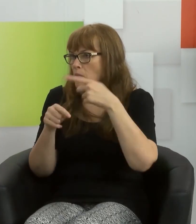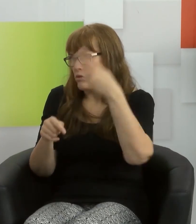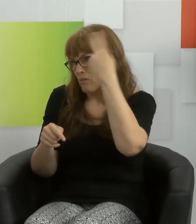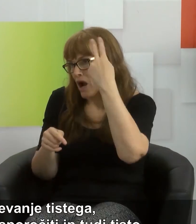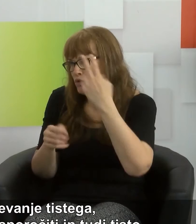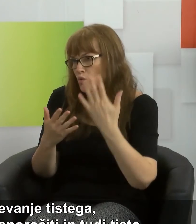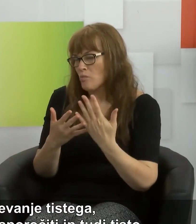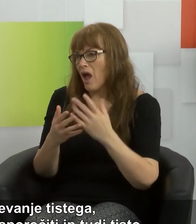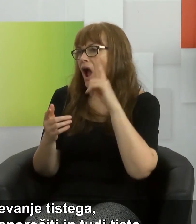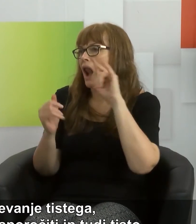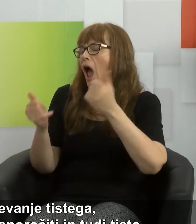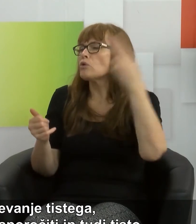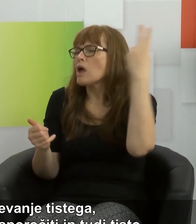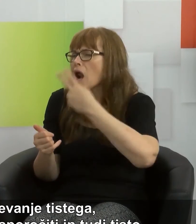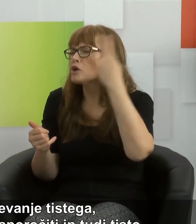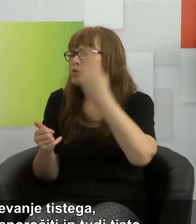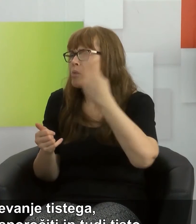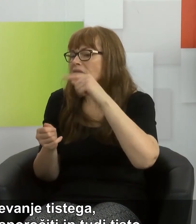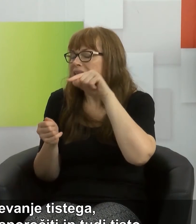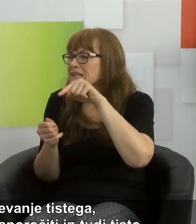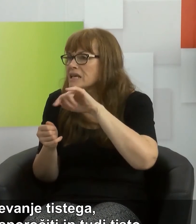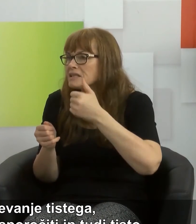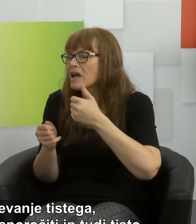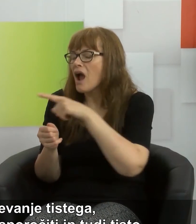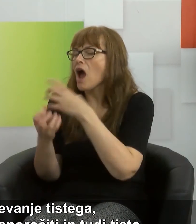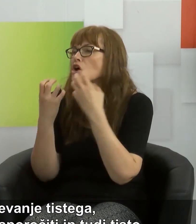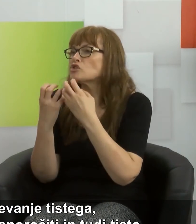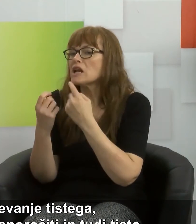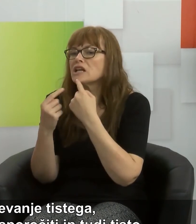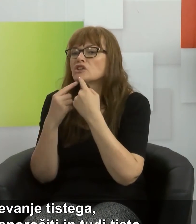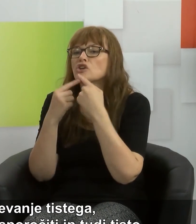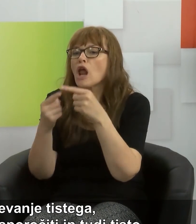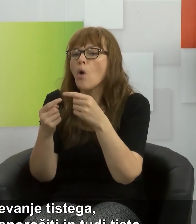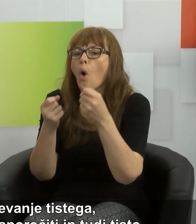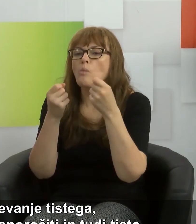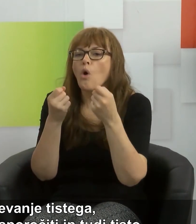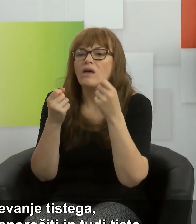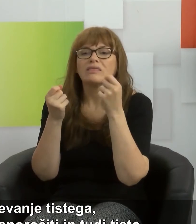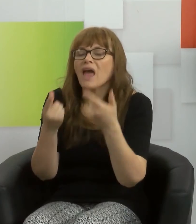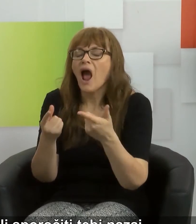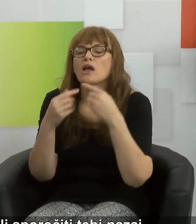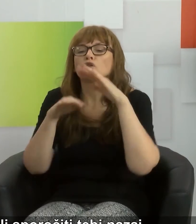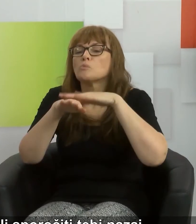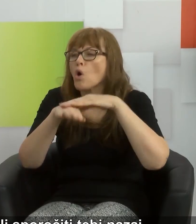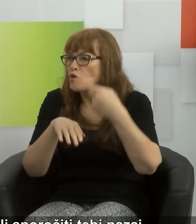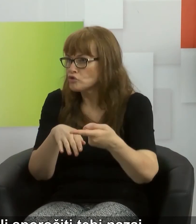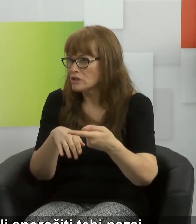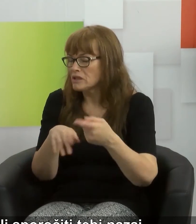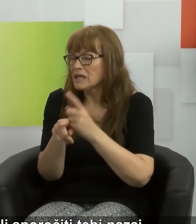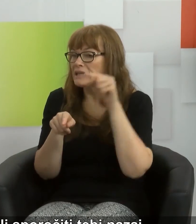razume. Glavno je razumevanje tistega, kar želiš nekomu nekaj sporočiti in tudi tisto, kar